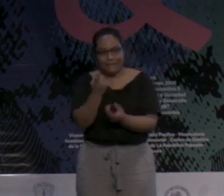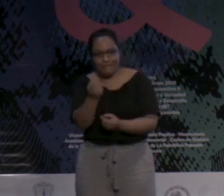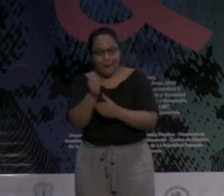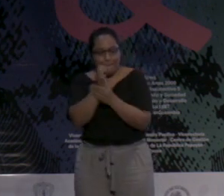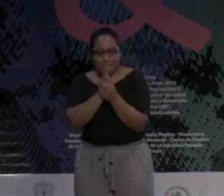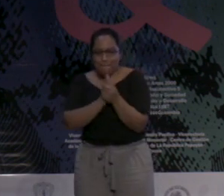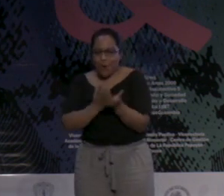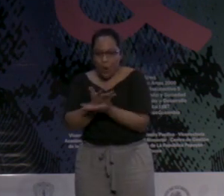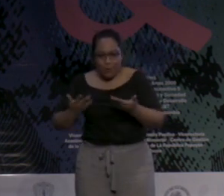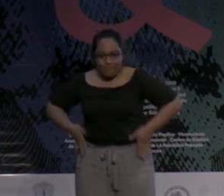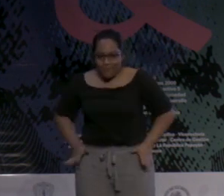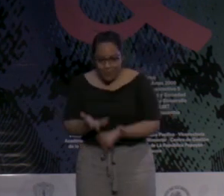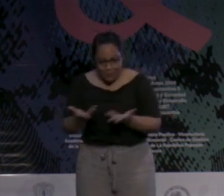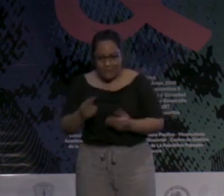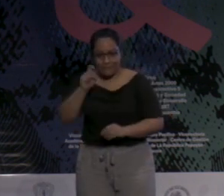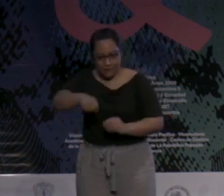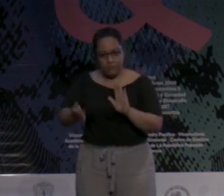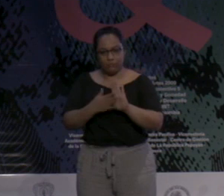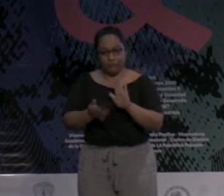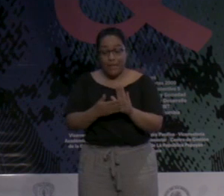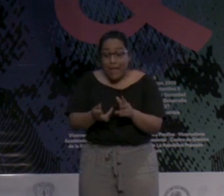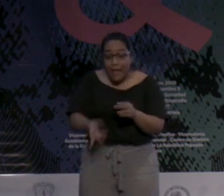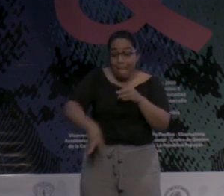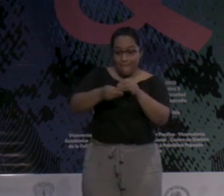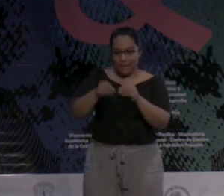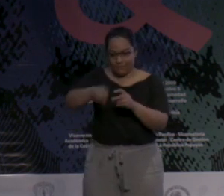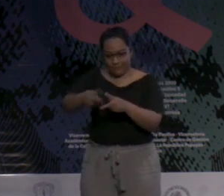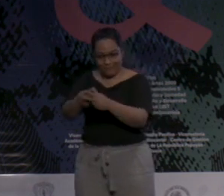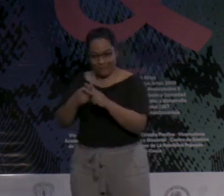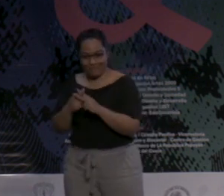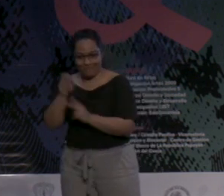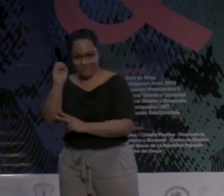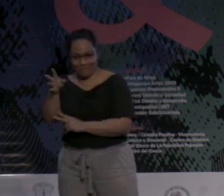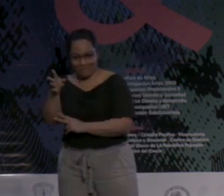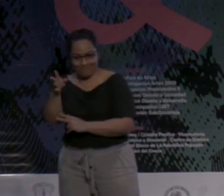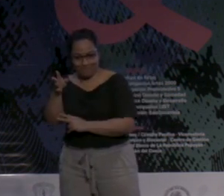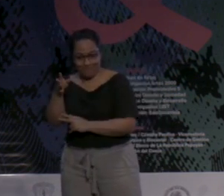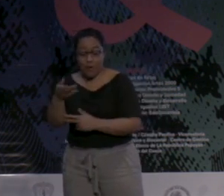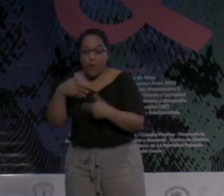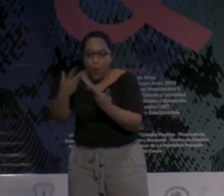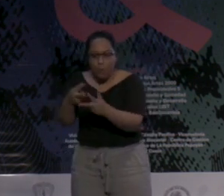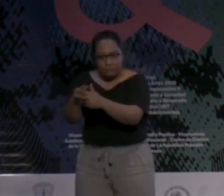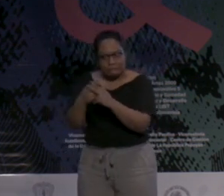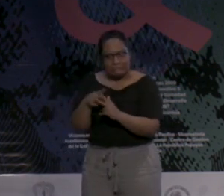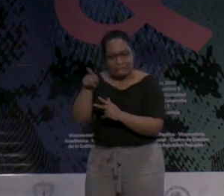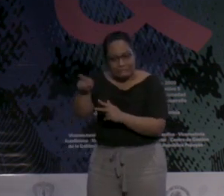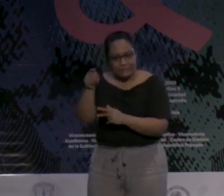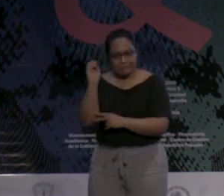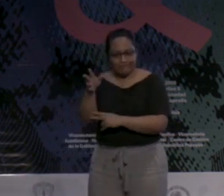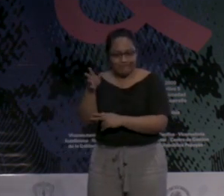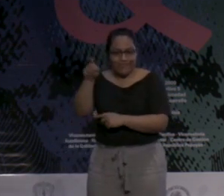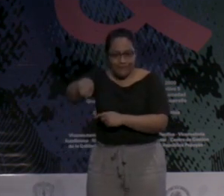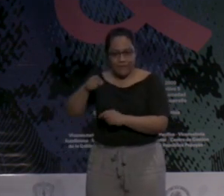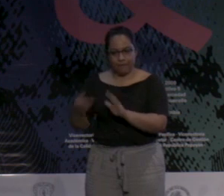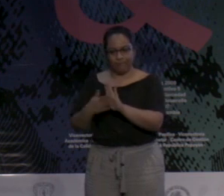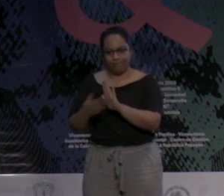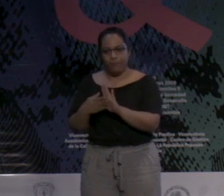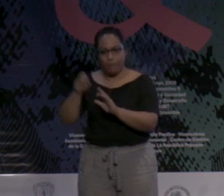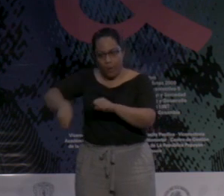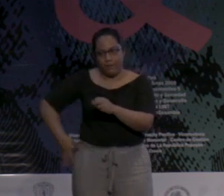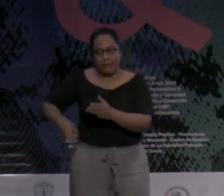apremiantes, pero además deben conseguir un préstamo complementario al subsidio. La cosa es que para obtener el préstamo complementario, en cambio, deben demostrar que